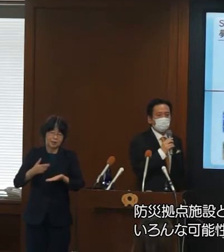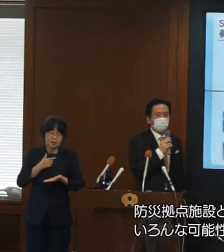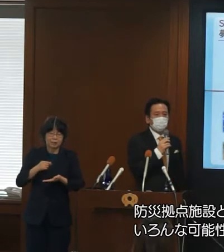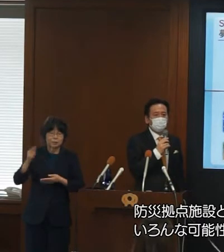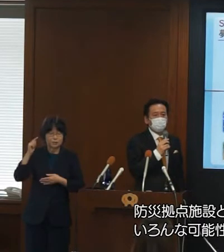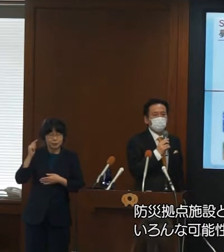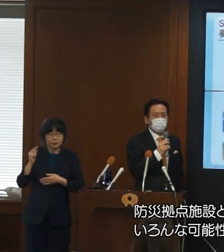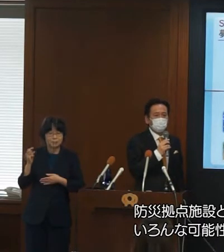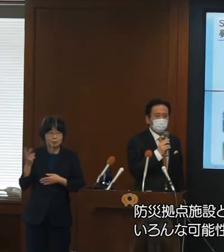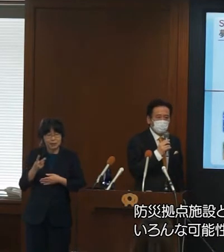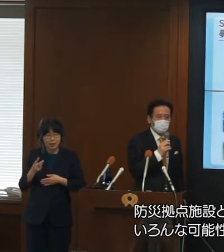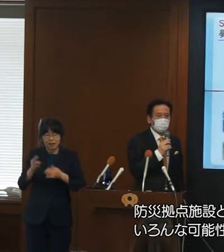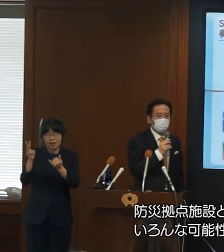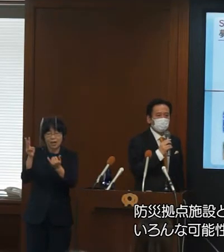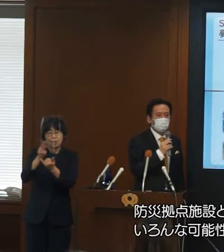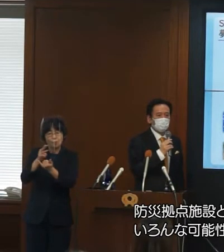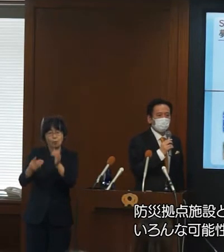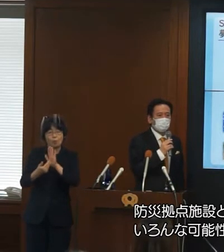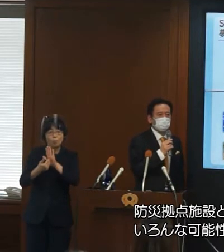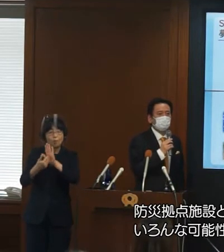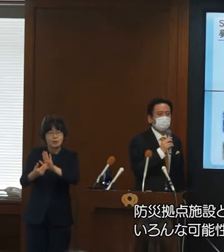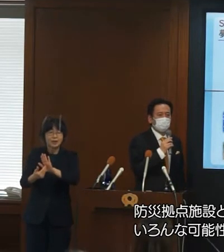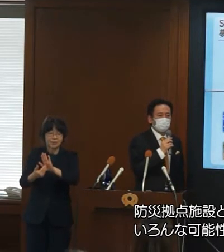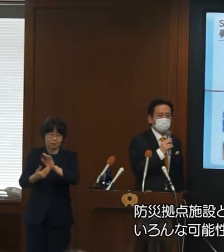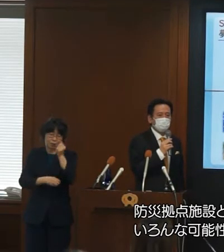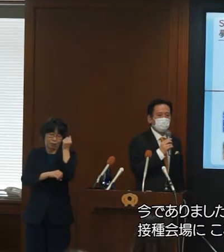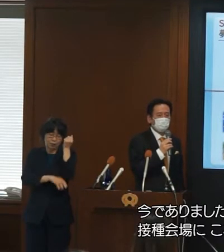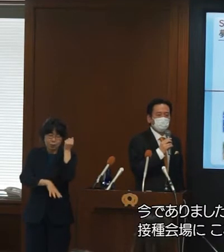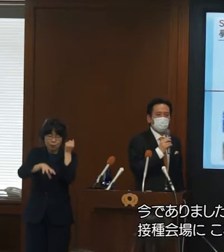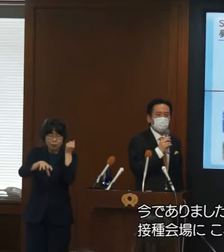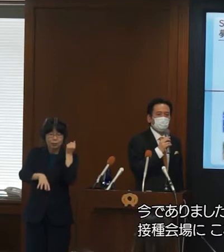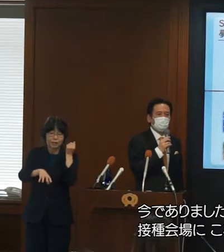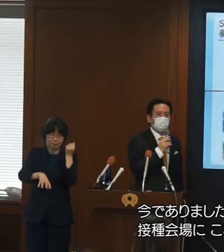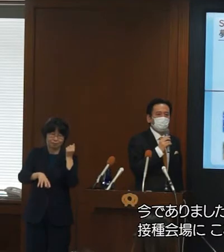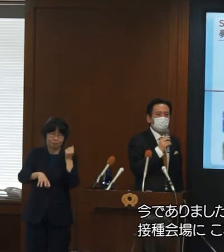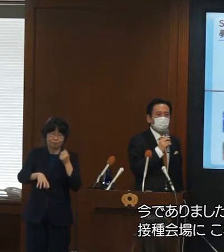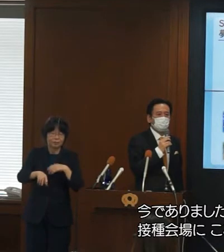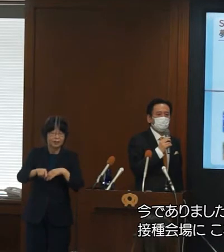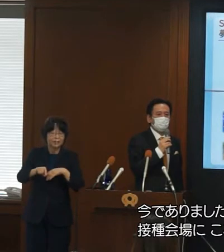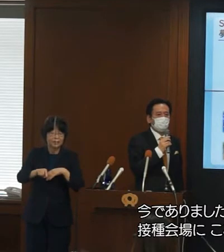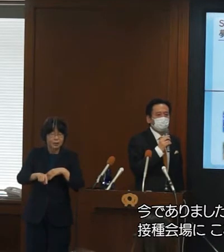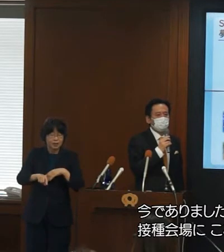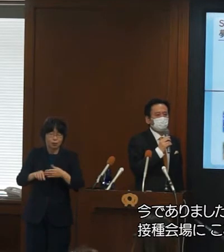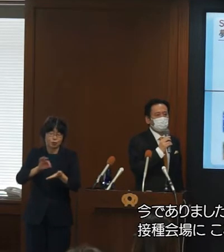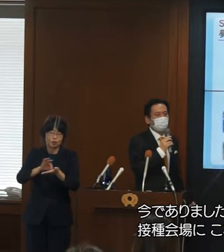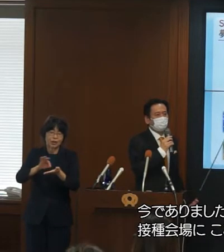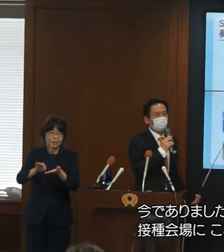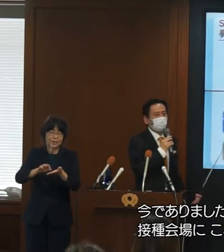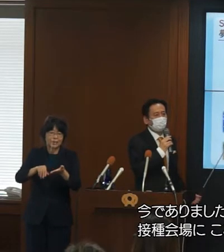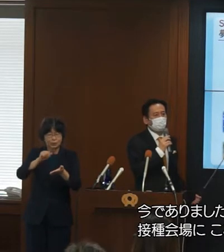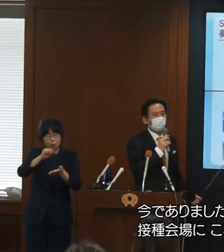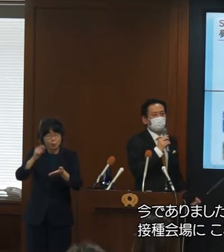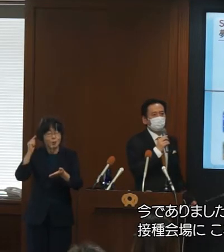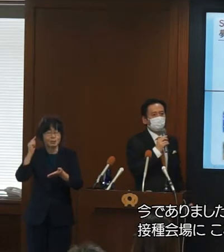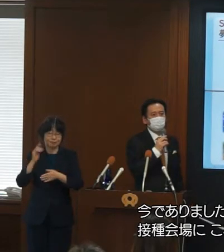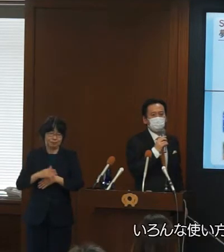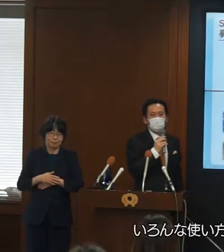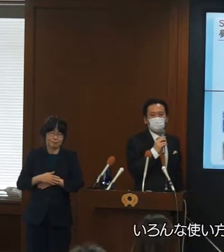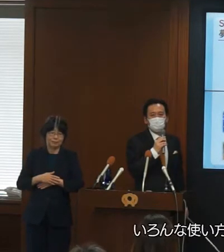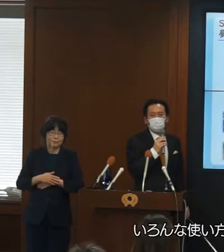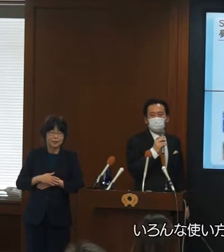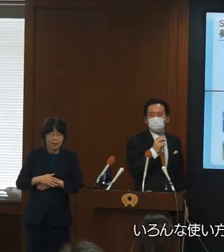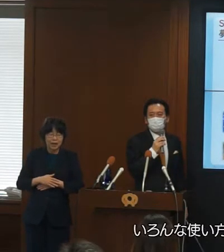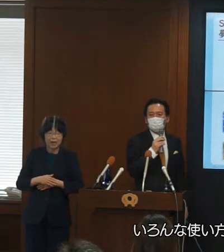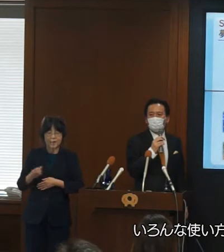まあ、本当にいろんな可能性があると思います。今でありましたら接種会場にここがあったらなとか